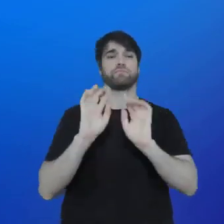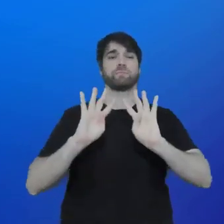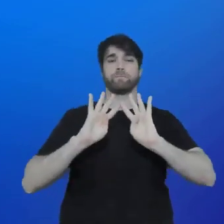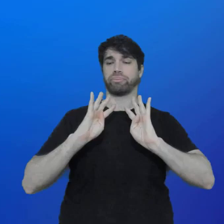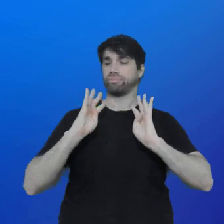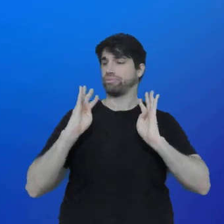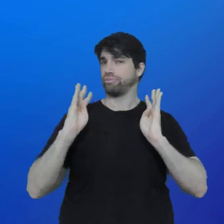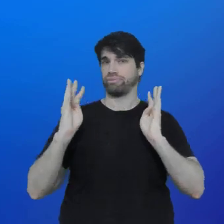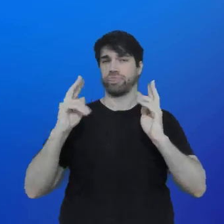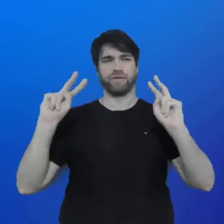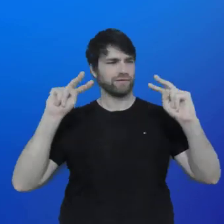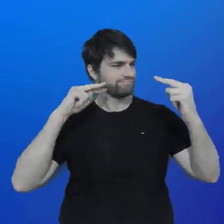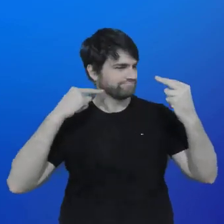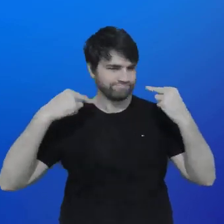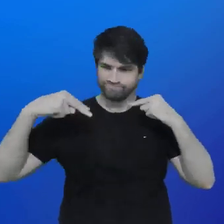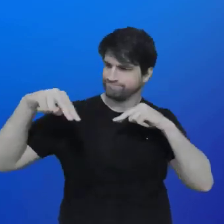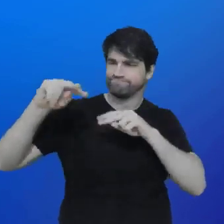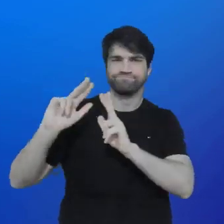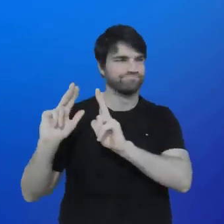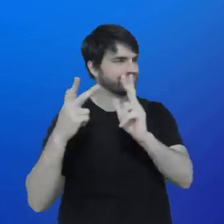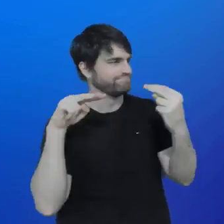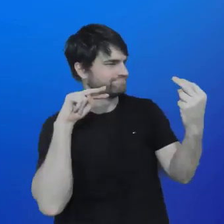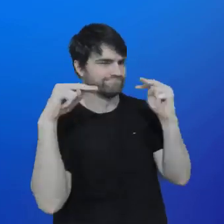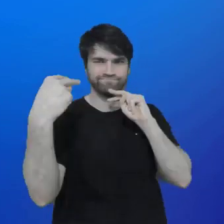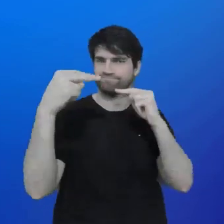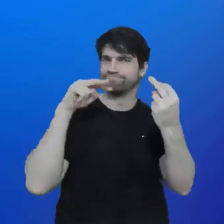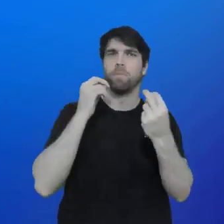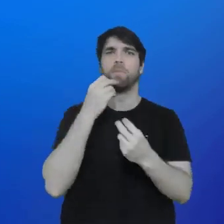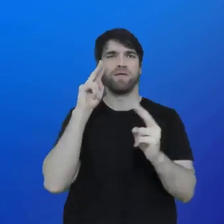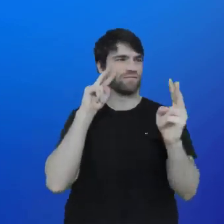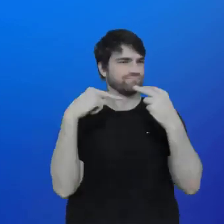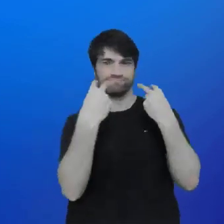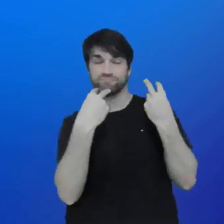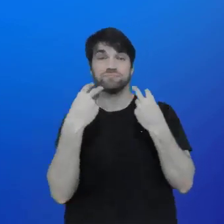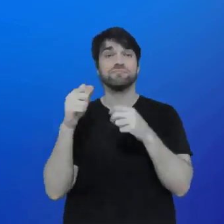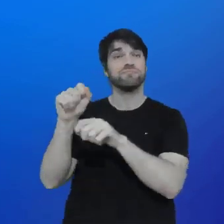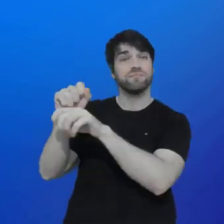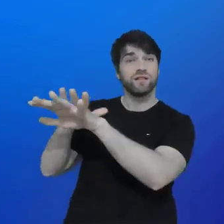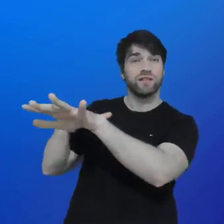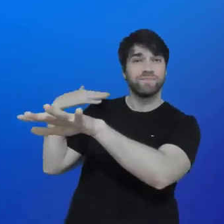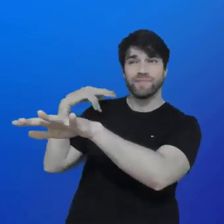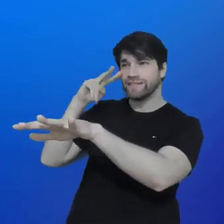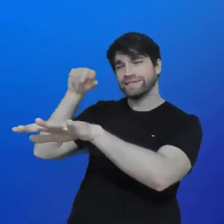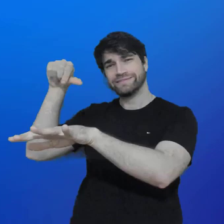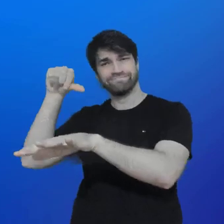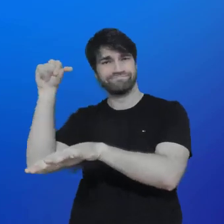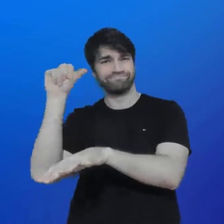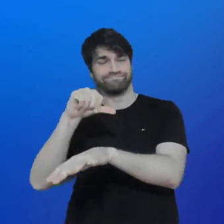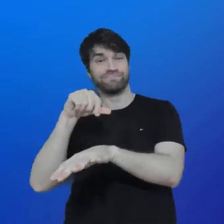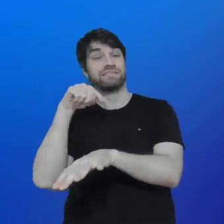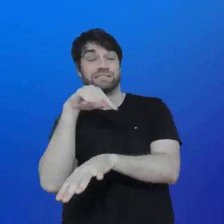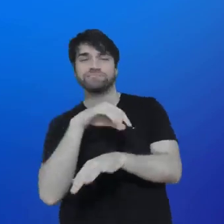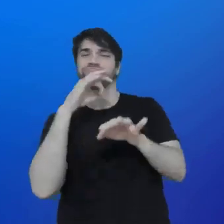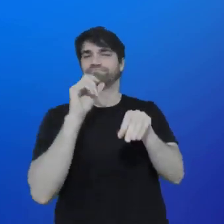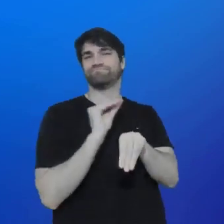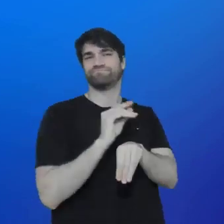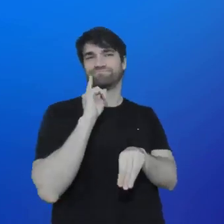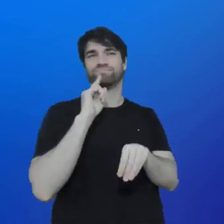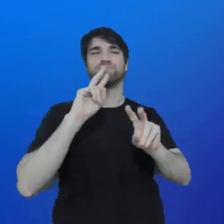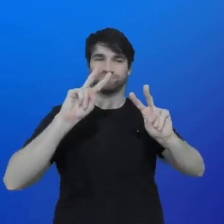los niños se sientan en círculo para poder verse entre todos. En una aula oyente, la disposición de la silla solo permite mirar hacia adelante.